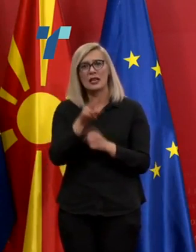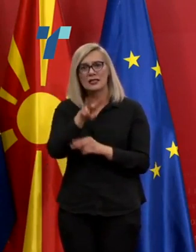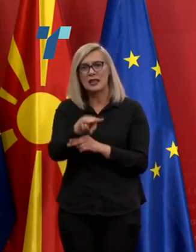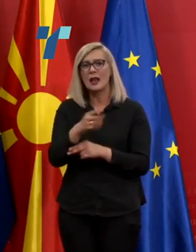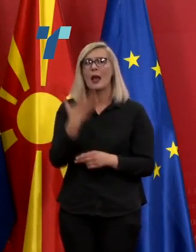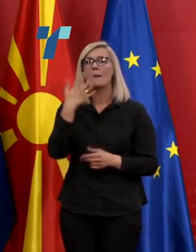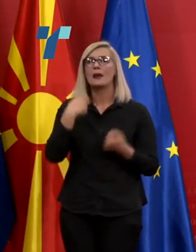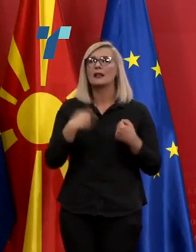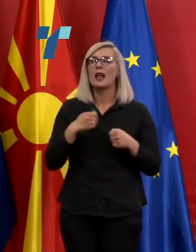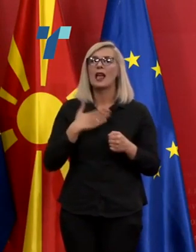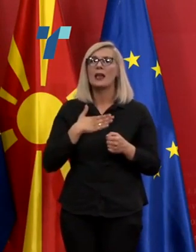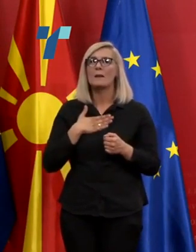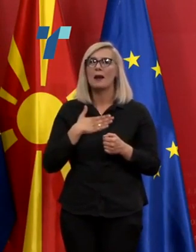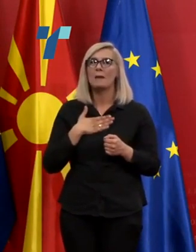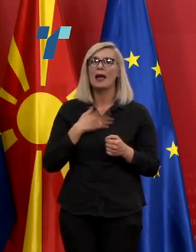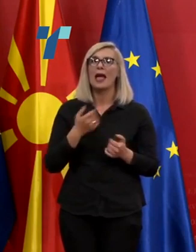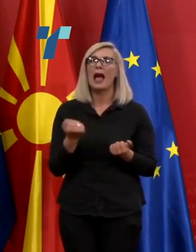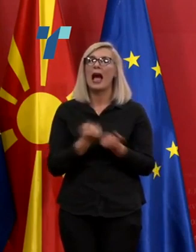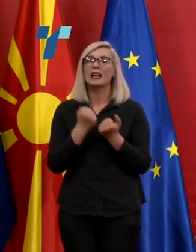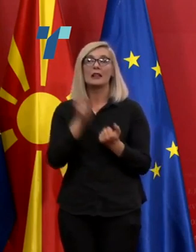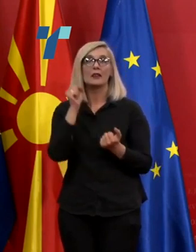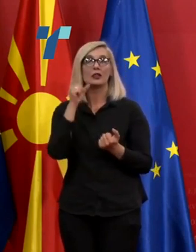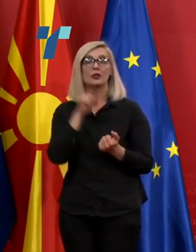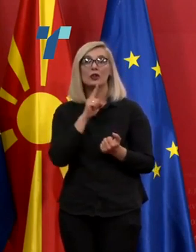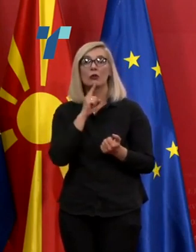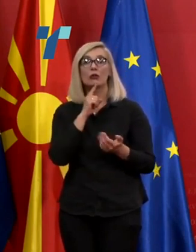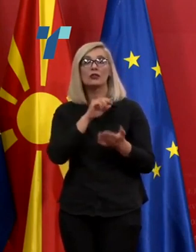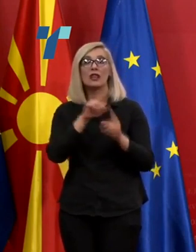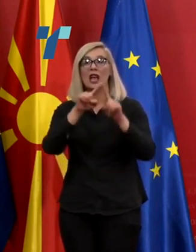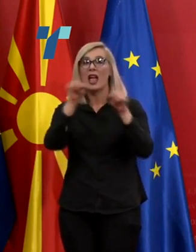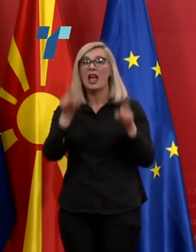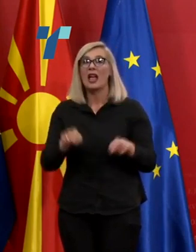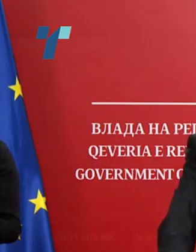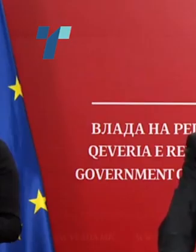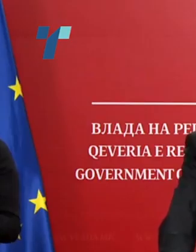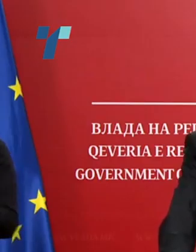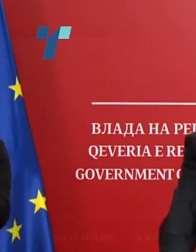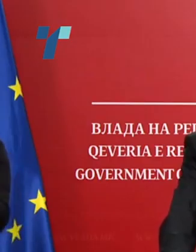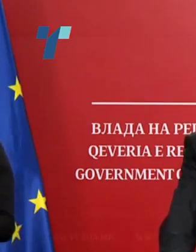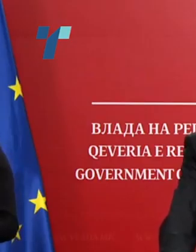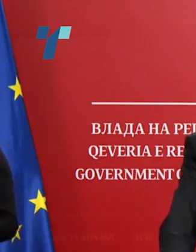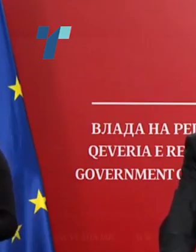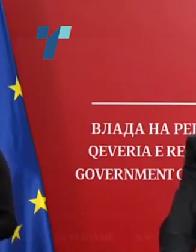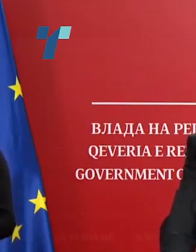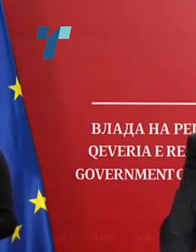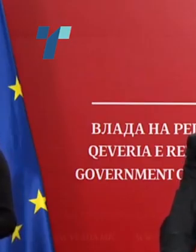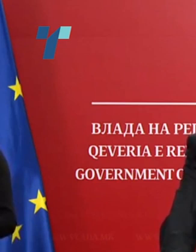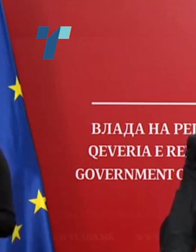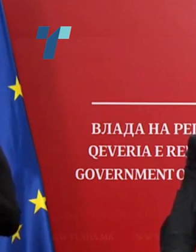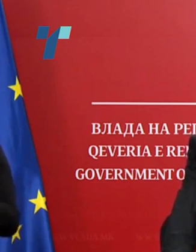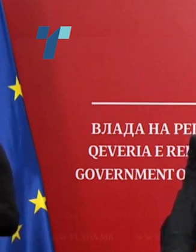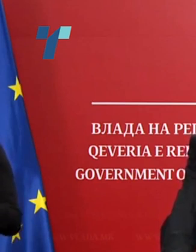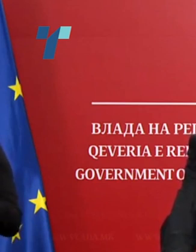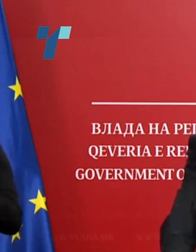градови имаме се уште активни случаи кои што ни се на листата на надзор. Во овие 5 градови имаме